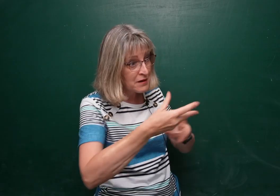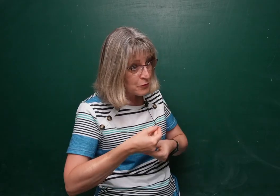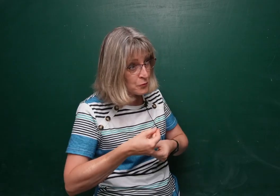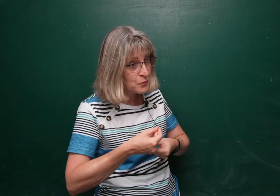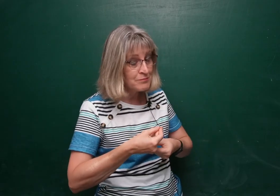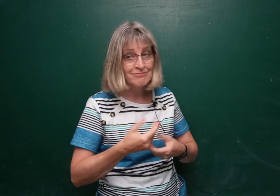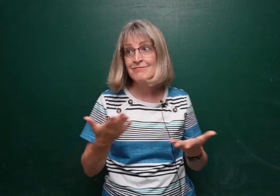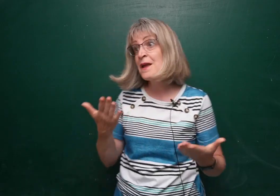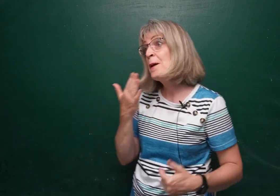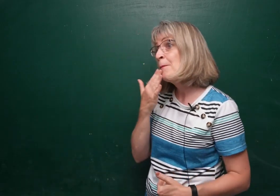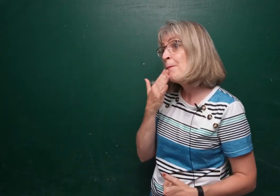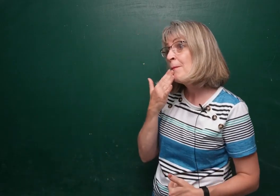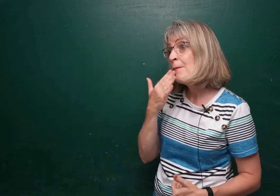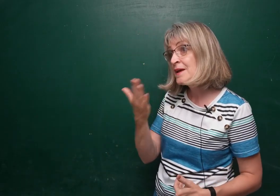Bienvenue. Merci.